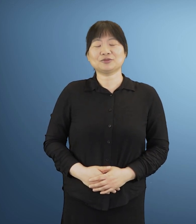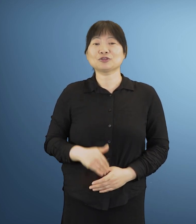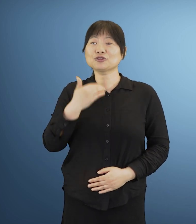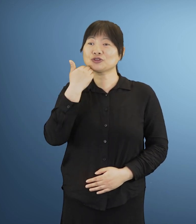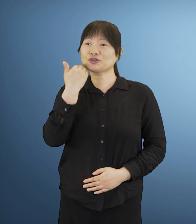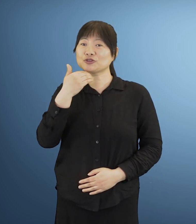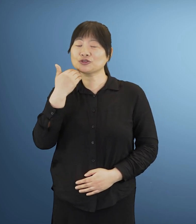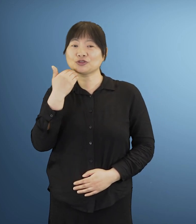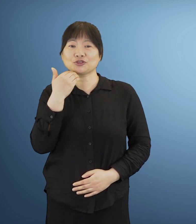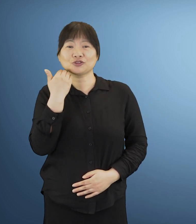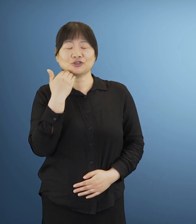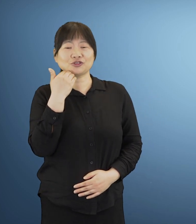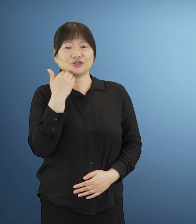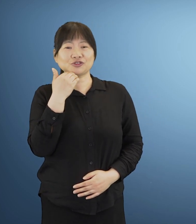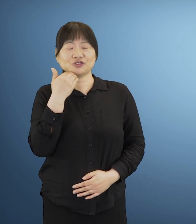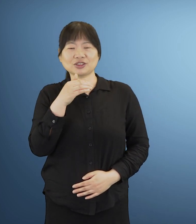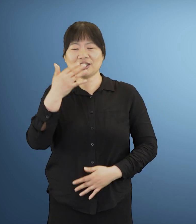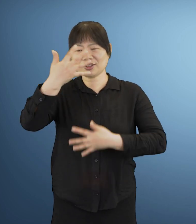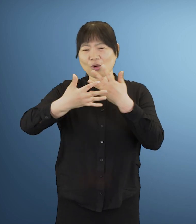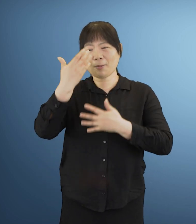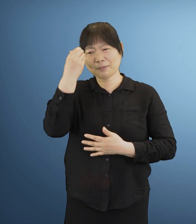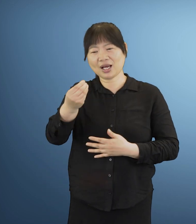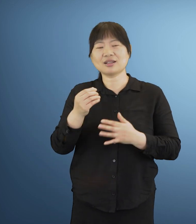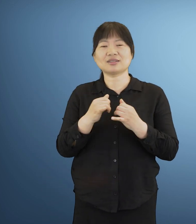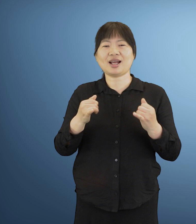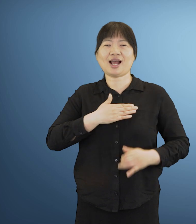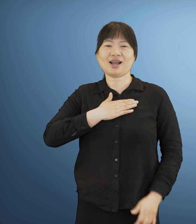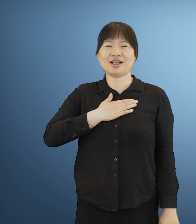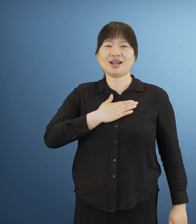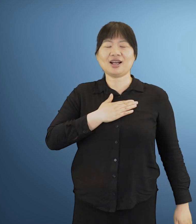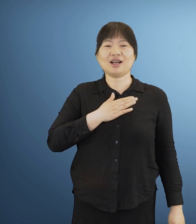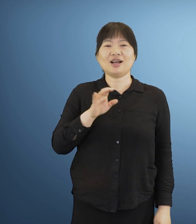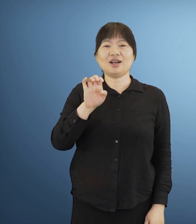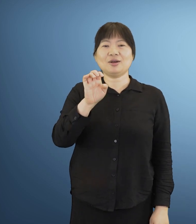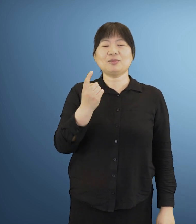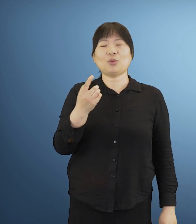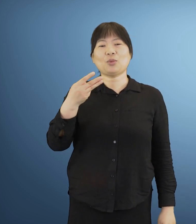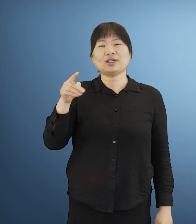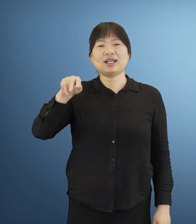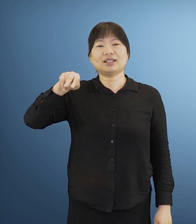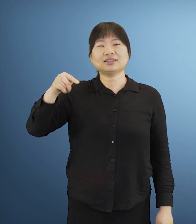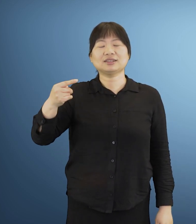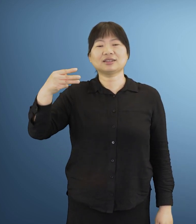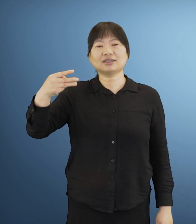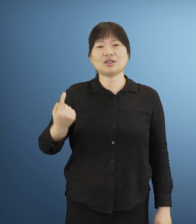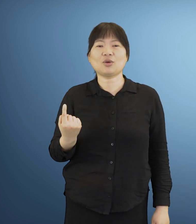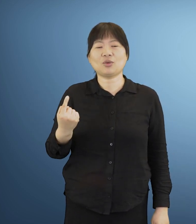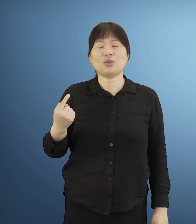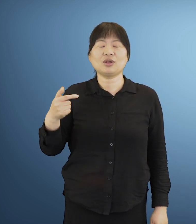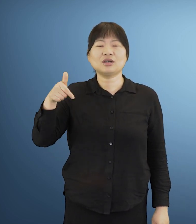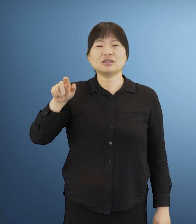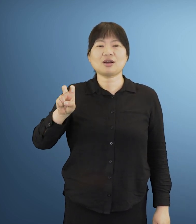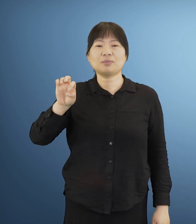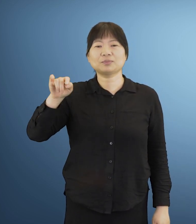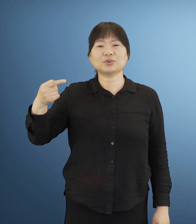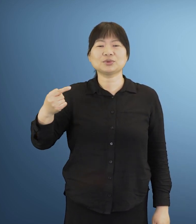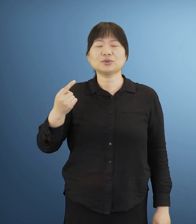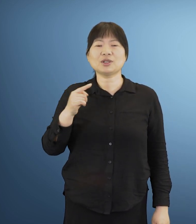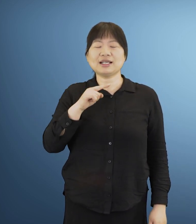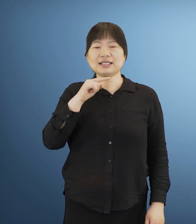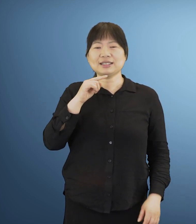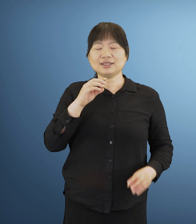예, 영화를 보신 분들은 아시겠지만 포레스트 검프의 흙 묻은 운동화